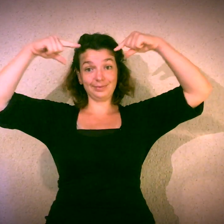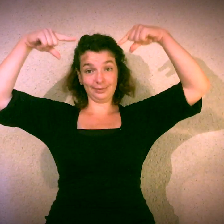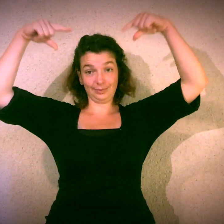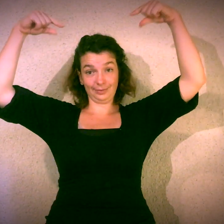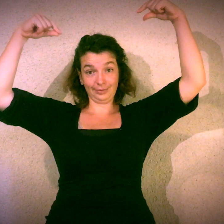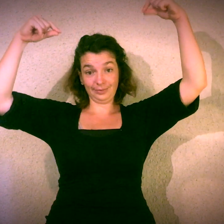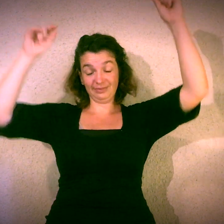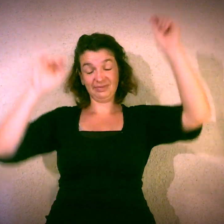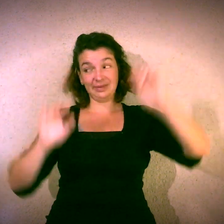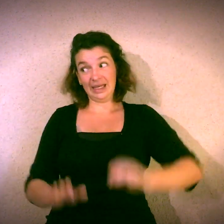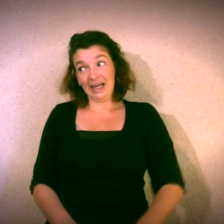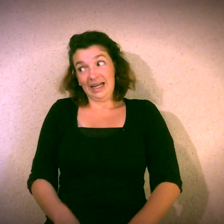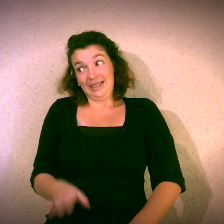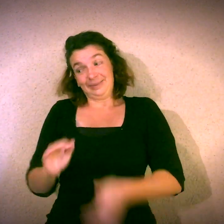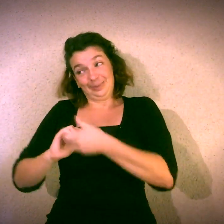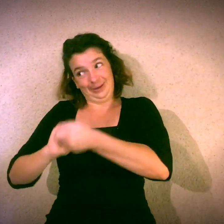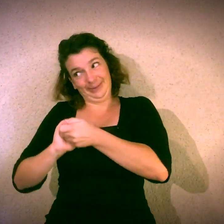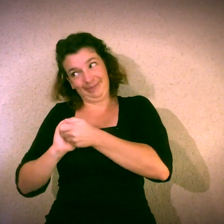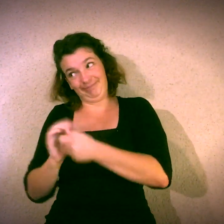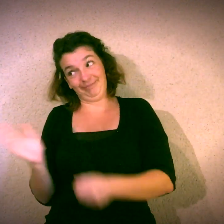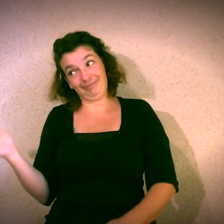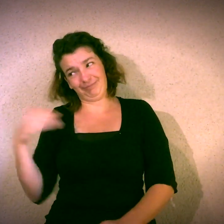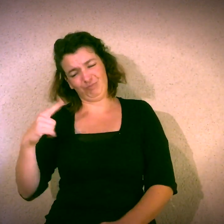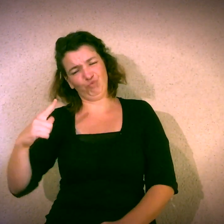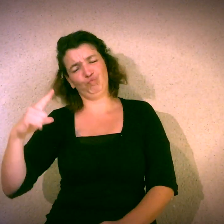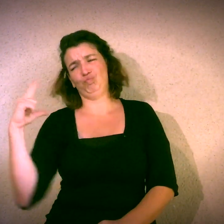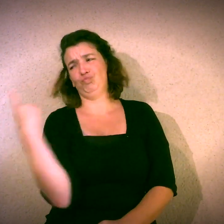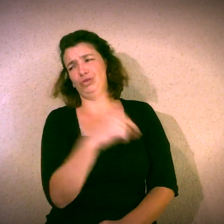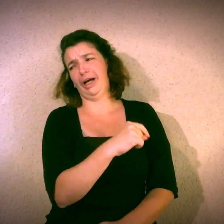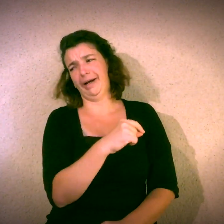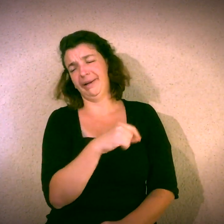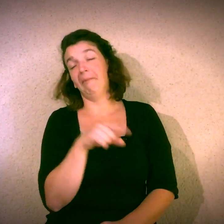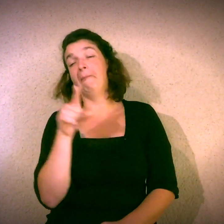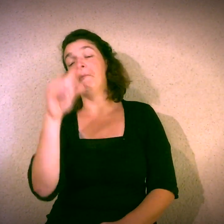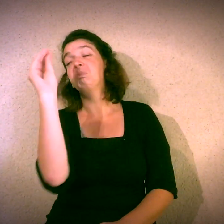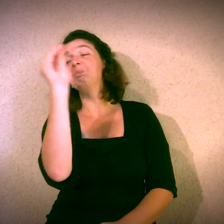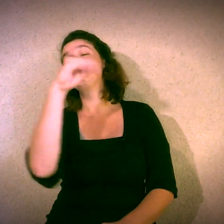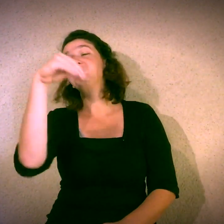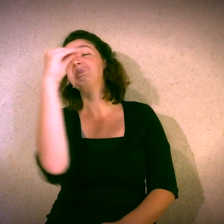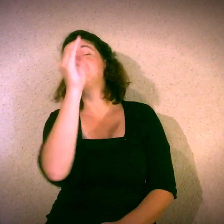Partons, dit Escarbille à son ami. Ce chameau n'a aucune imagination.